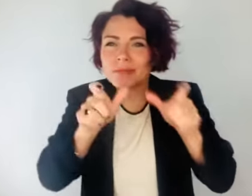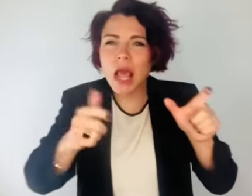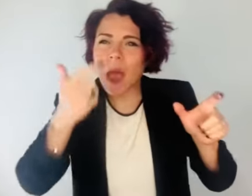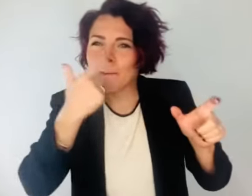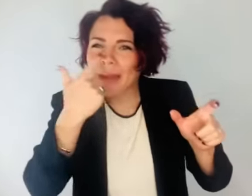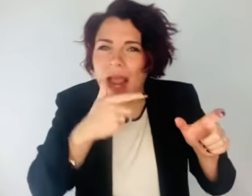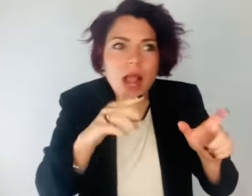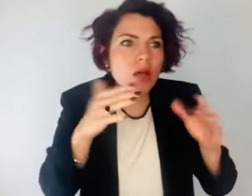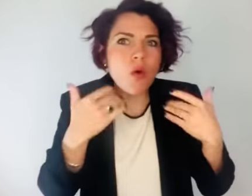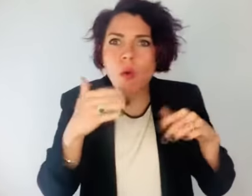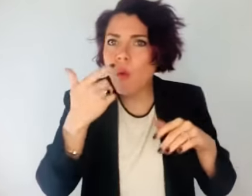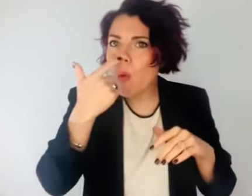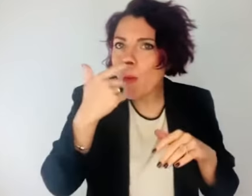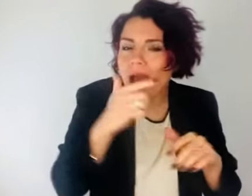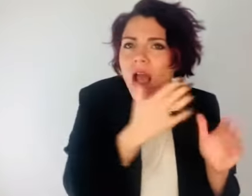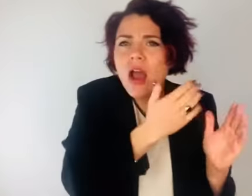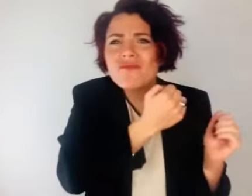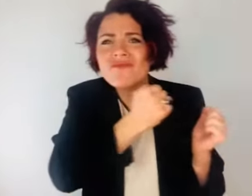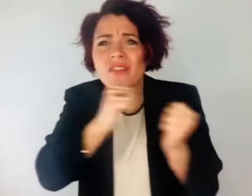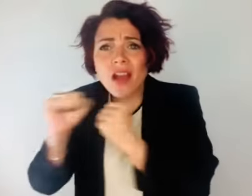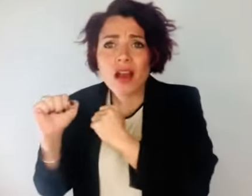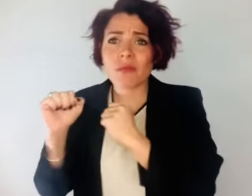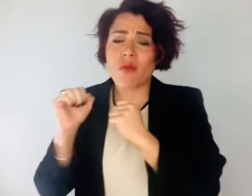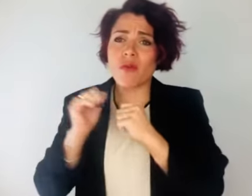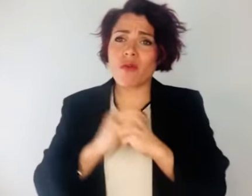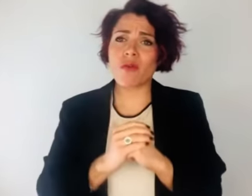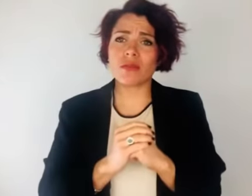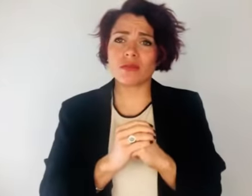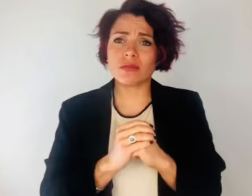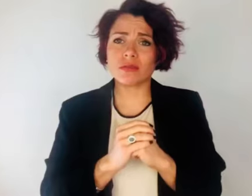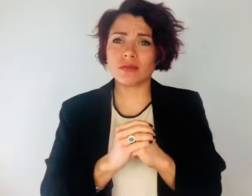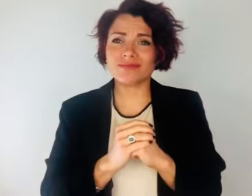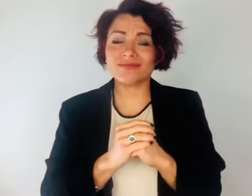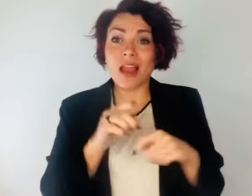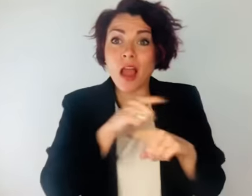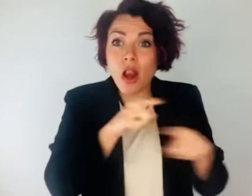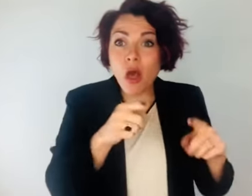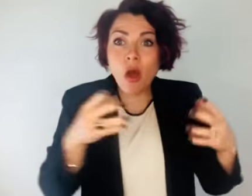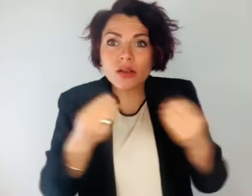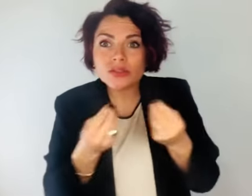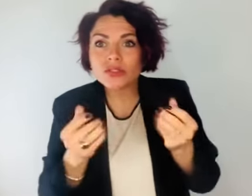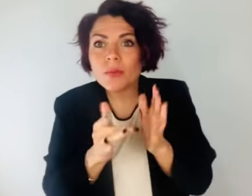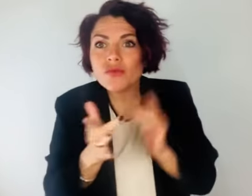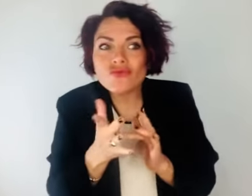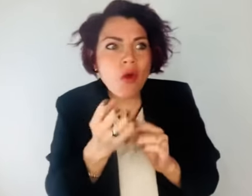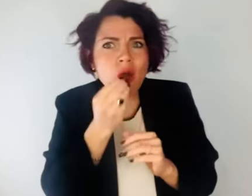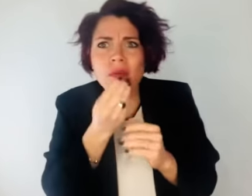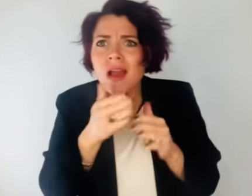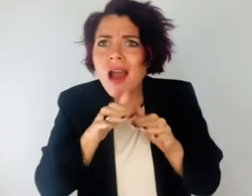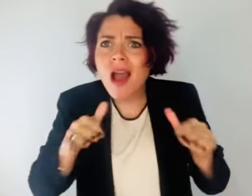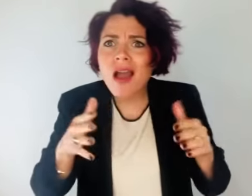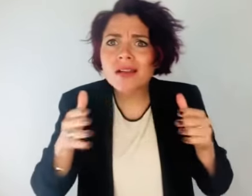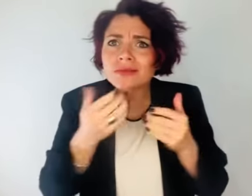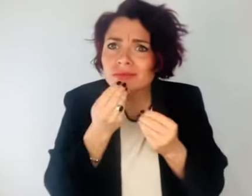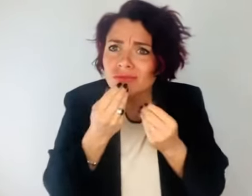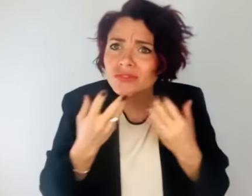gente conosciuta come peccatrice era gente conosciuta per essere composta da miscredenti e loro si metteva una tavola con gesù